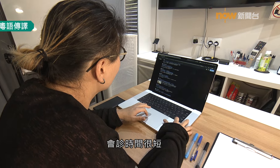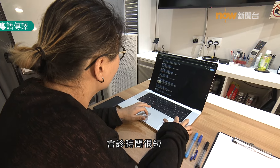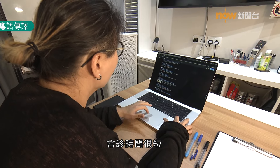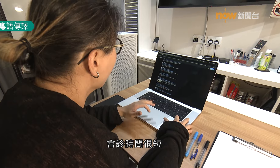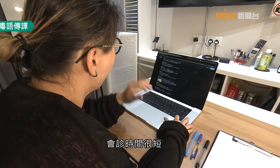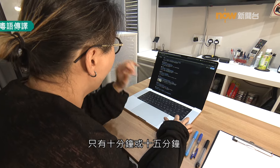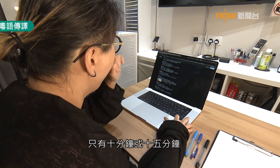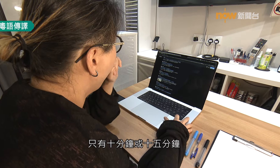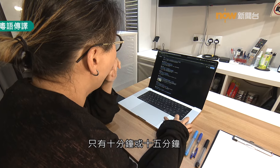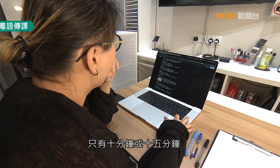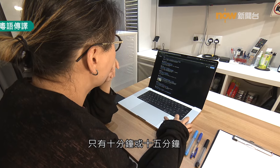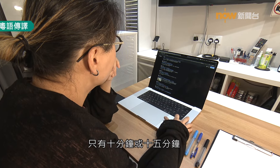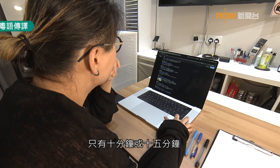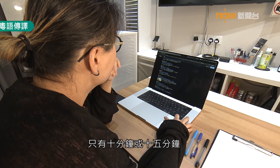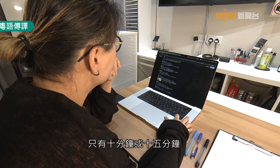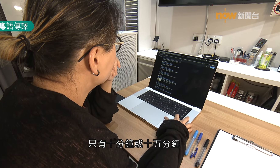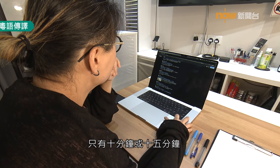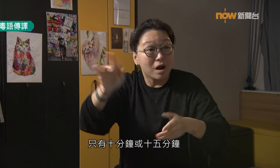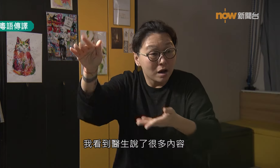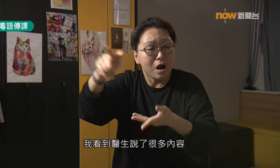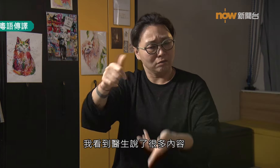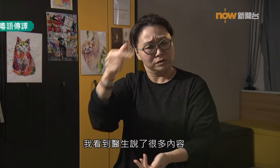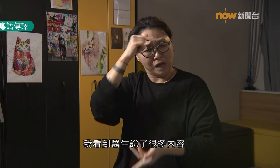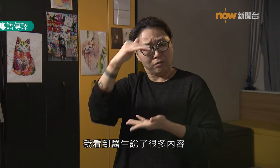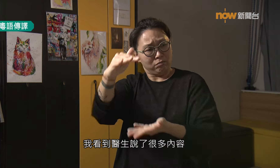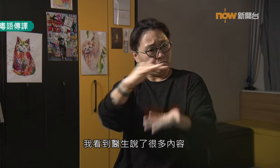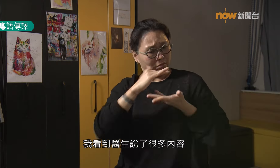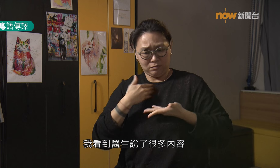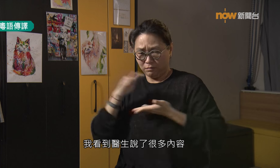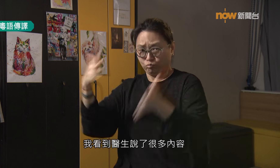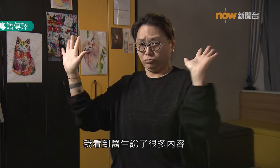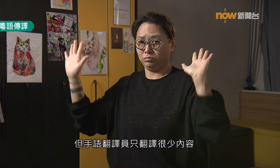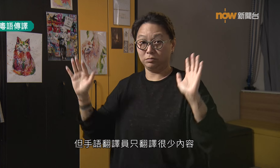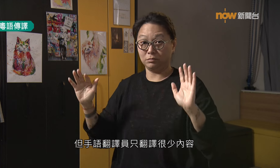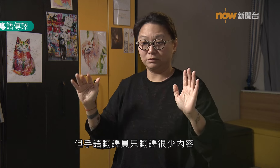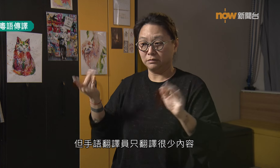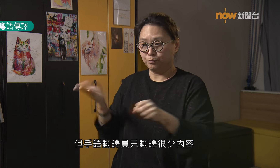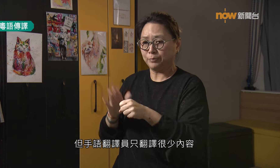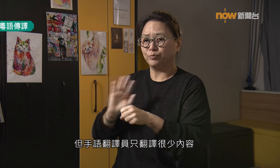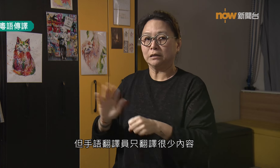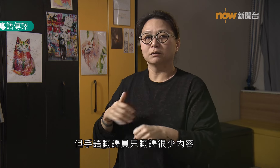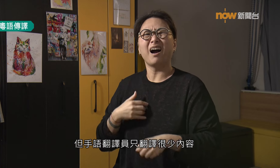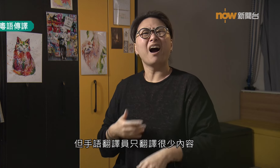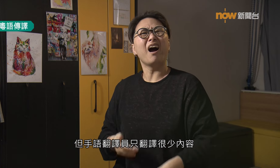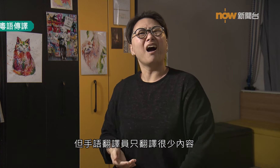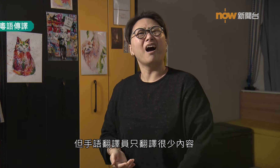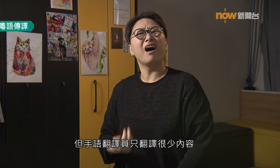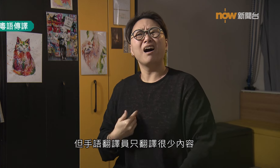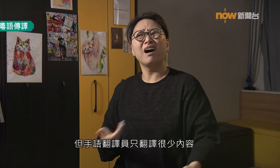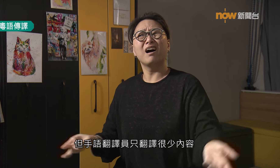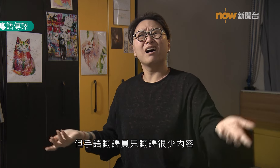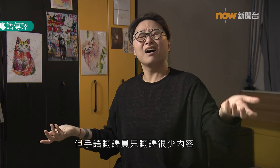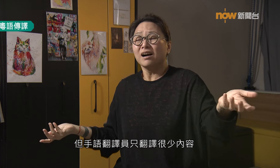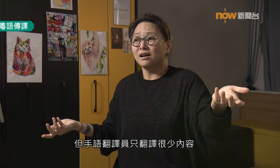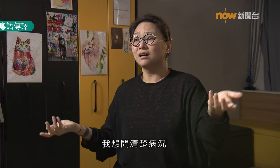短，10分钟、15分钟。跟住我明明見到醫生講咗好多嘢，但係個手語翻譯好似淨係講咗好少內容俾我知。咁